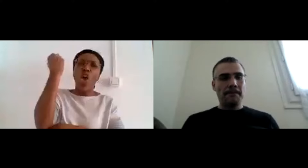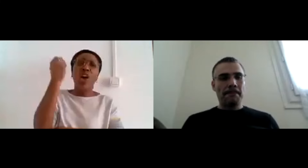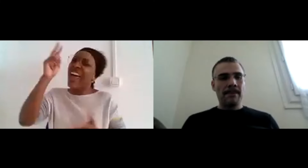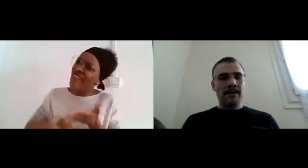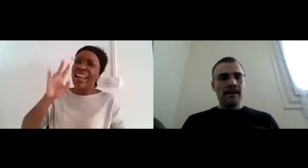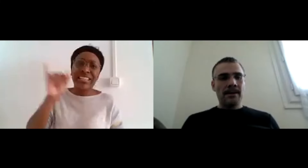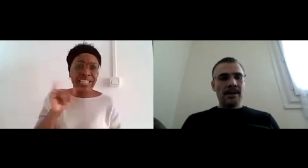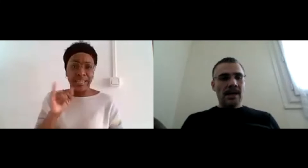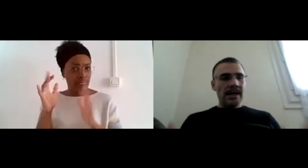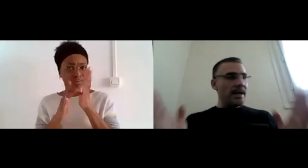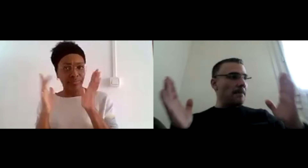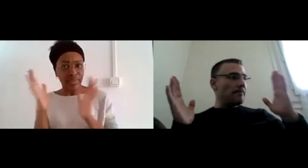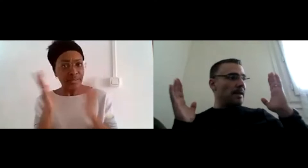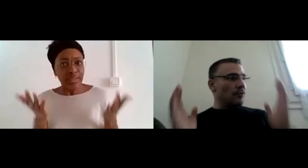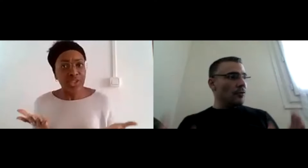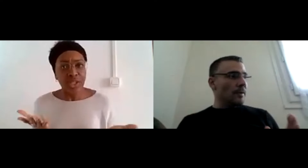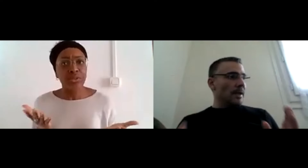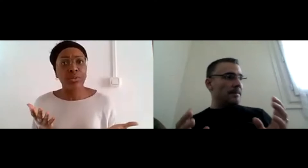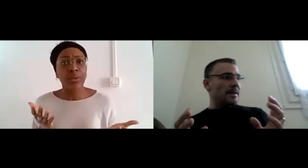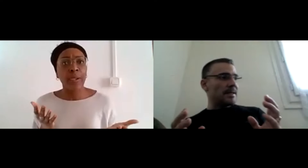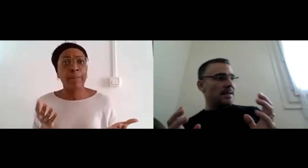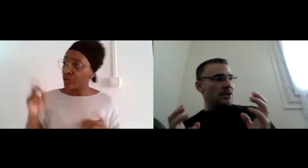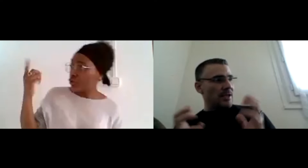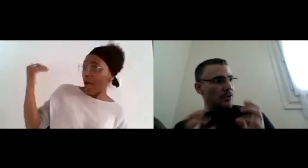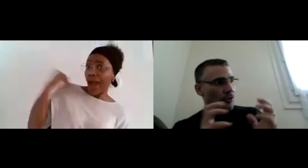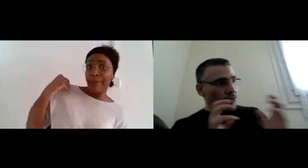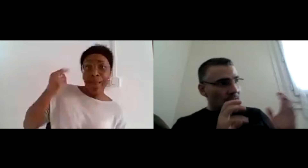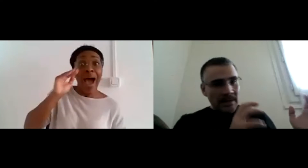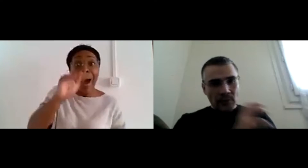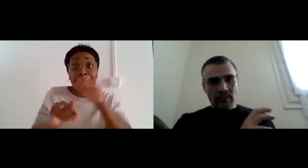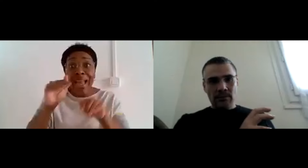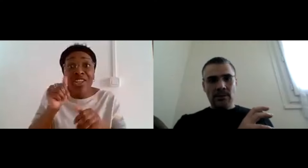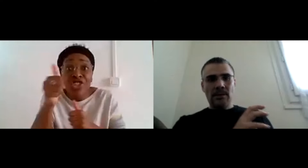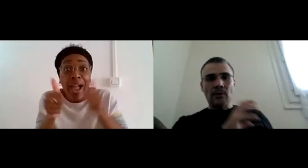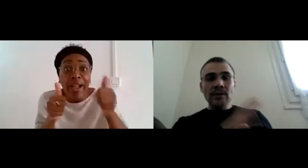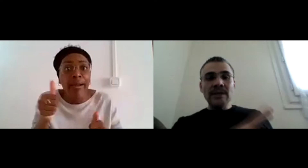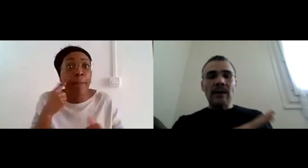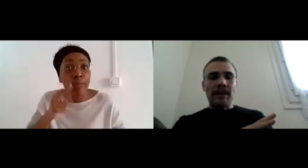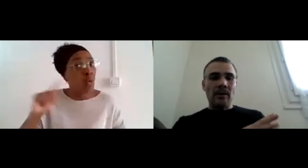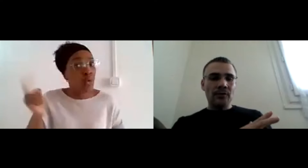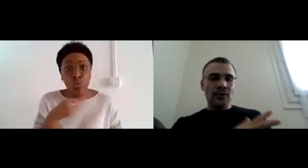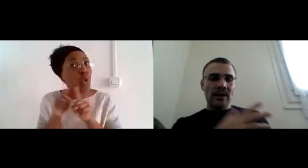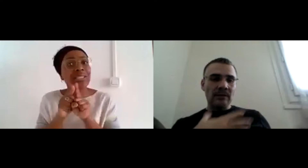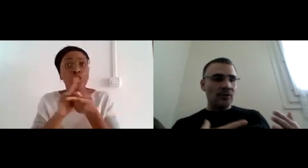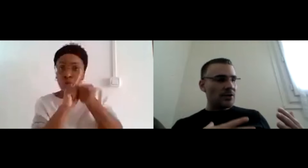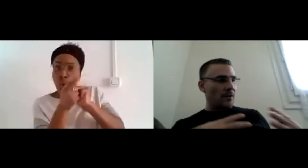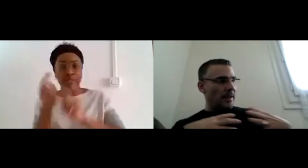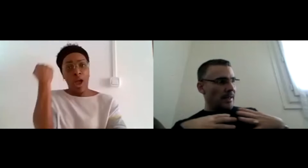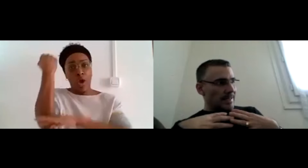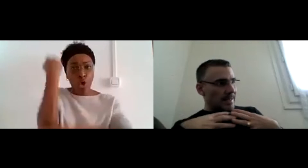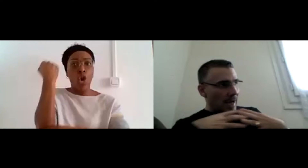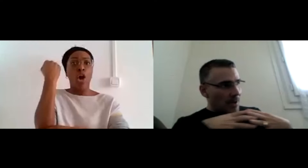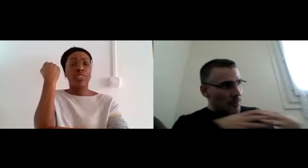Jésus. Et nous, c'est Jésus que nous imitons quand nous lisons la parole de Dieu, qu'elle vient nous